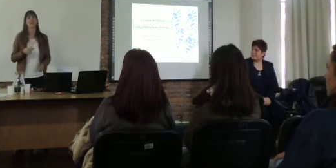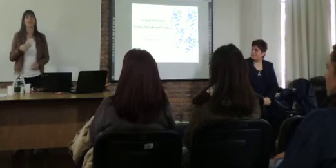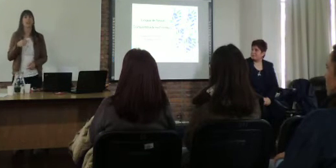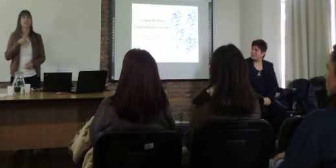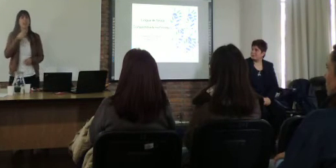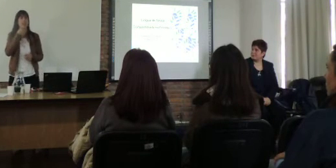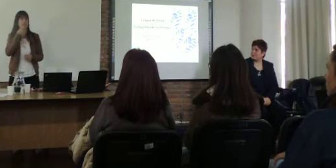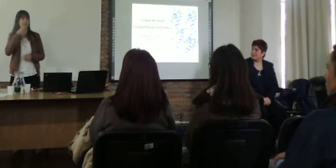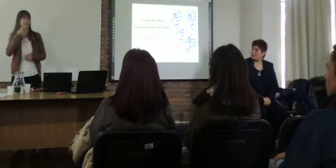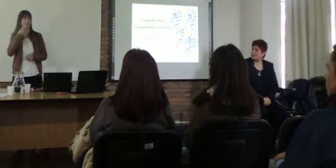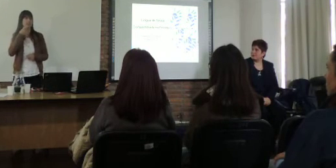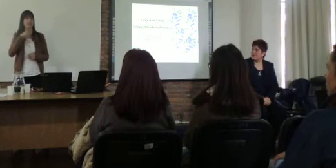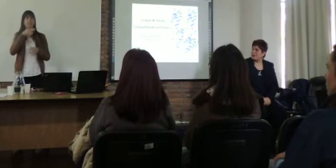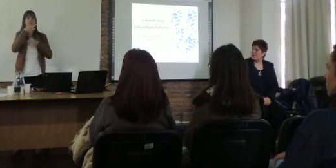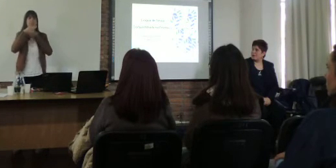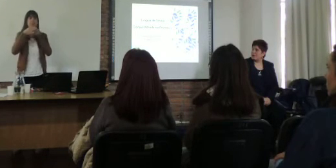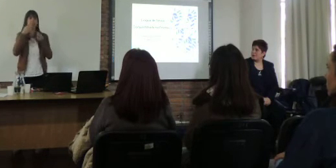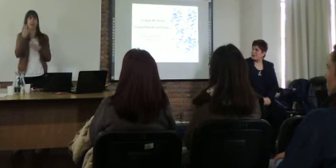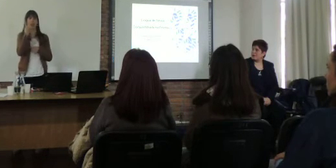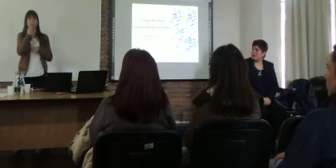seña.